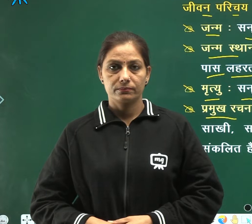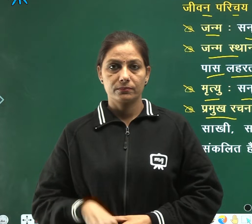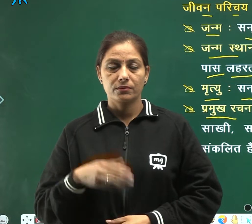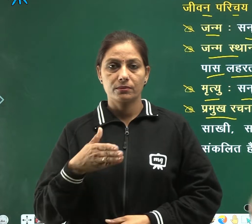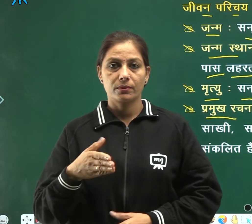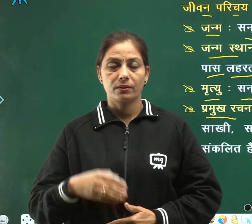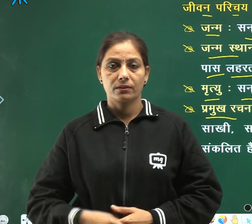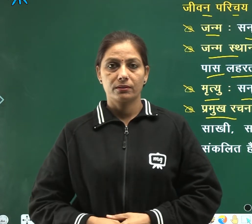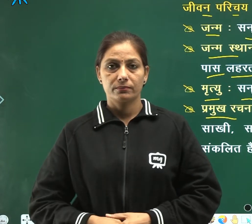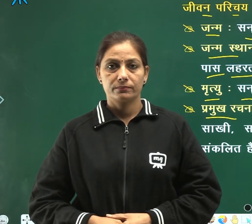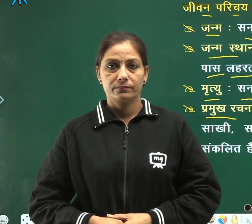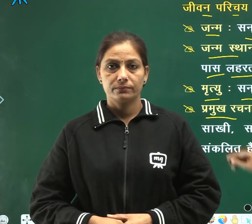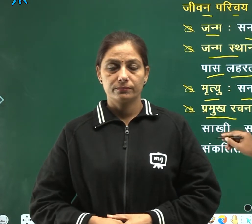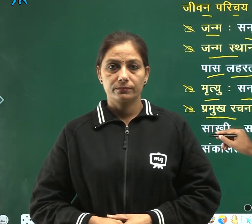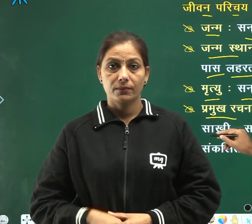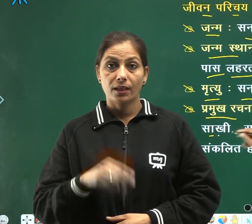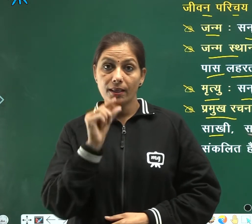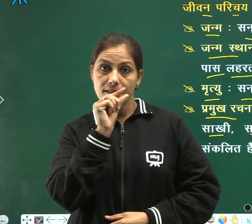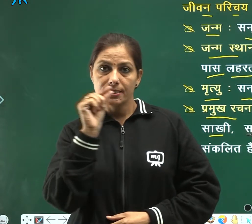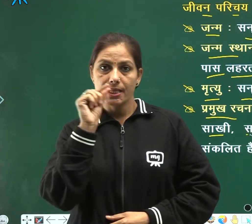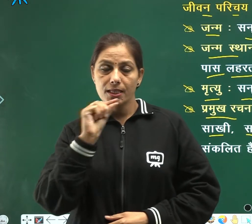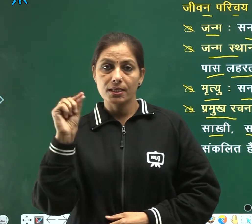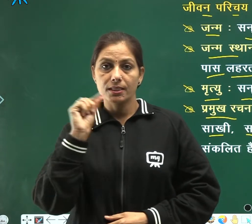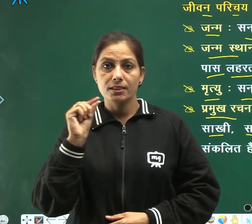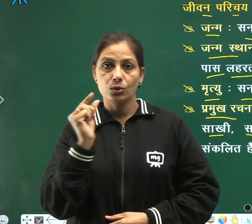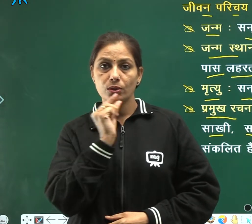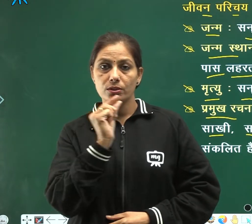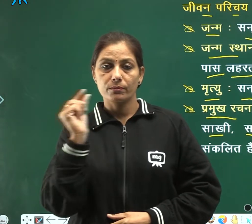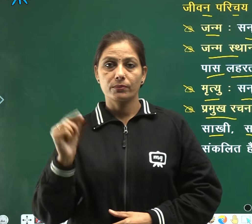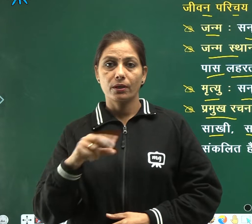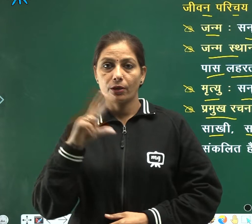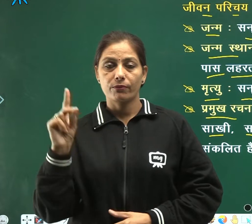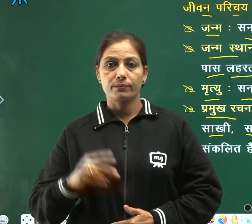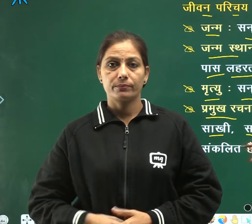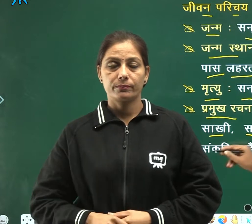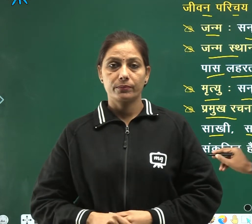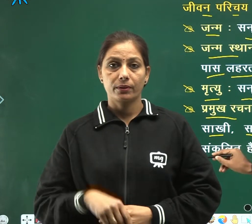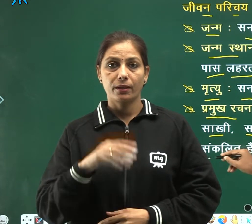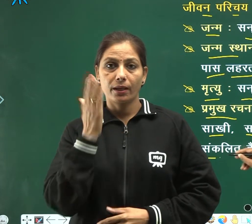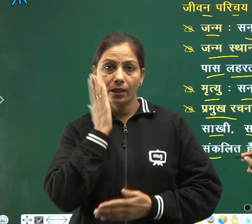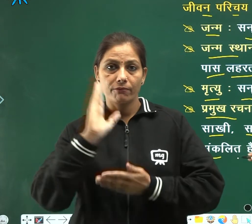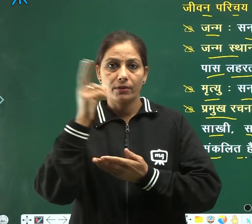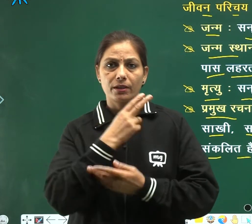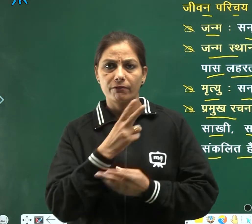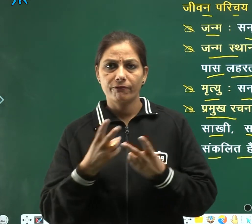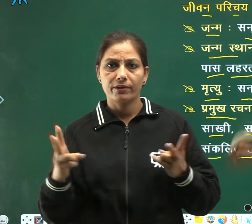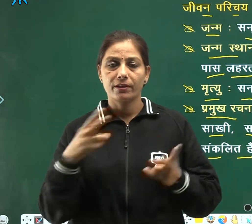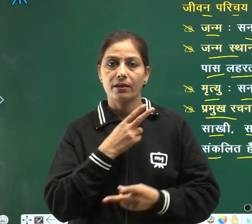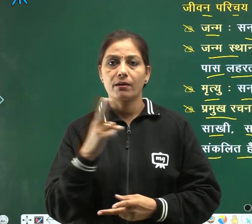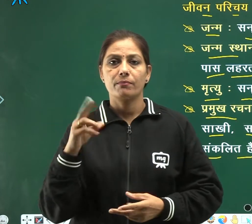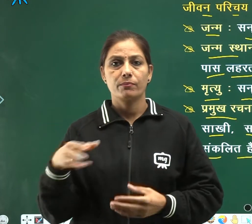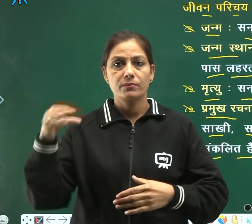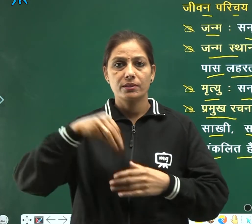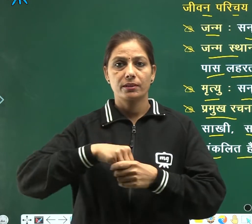जिसमें साखी, सबद एवं रमैनी संकलित है।